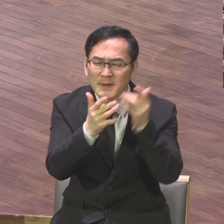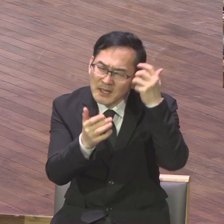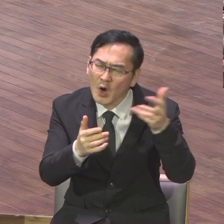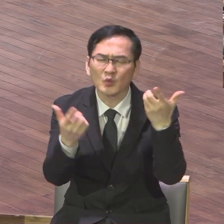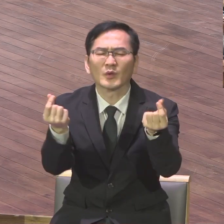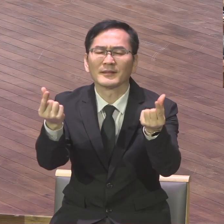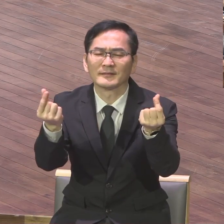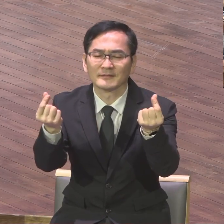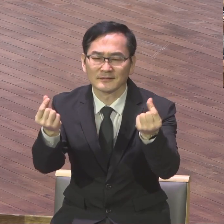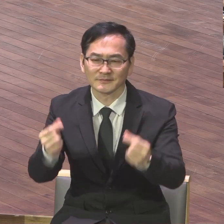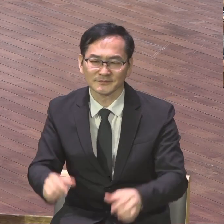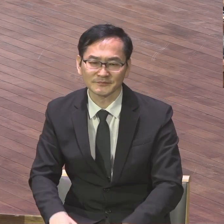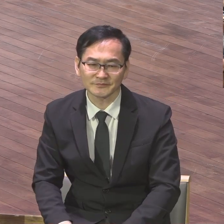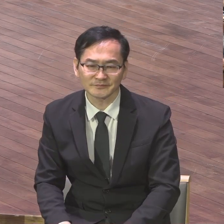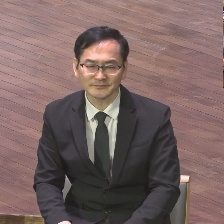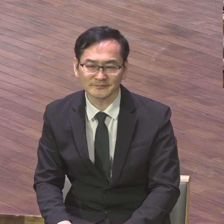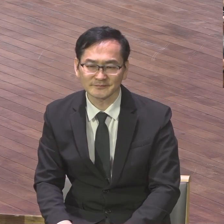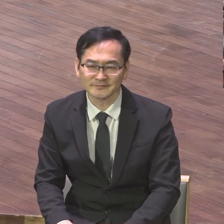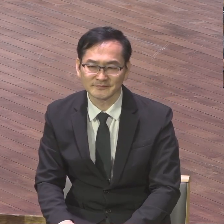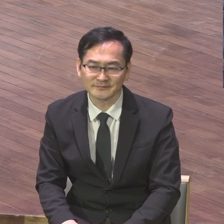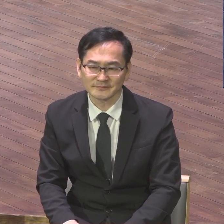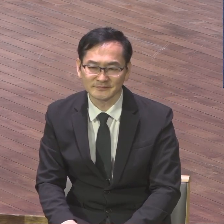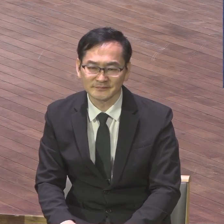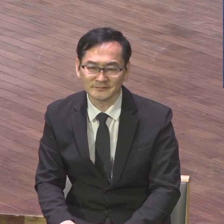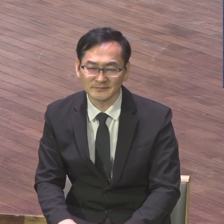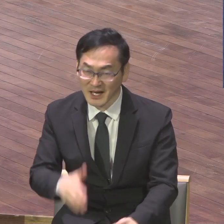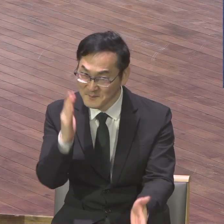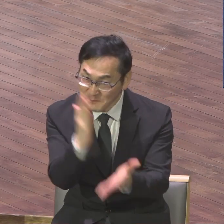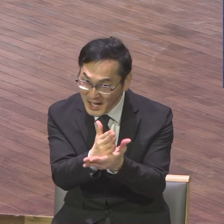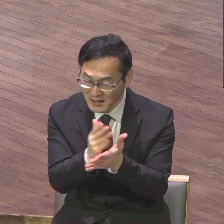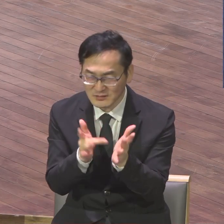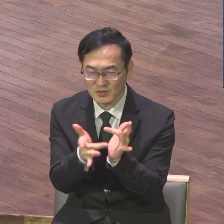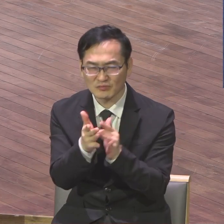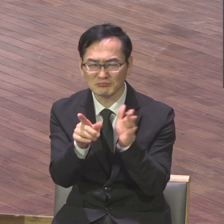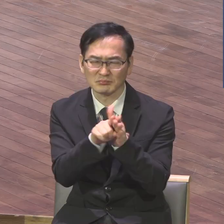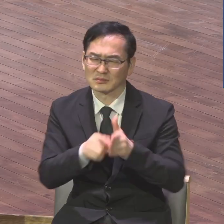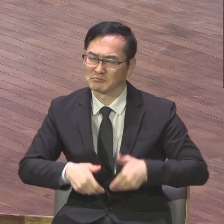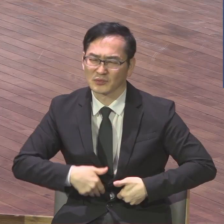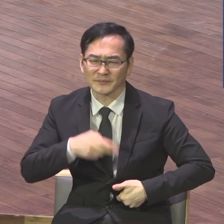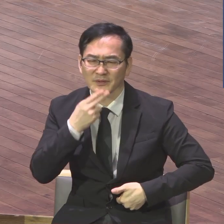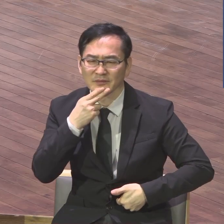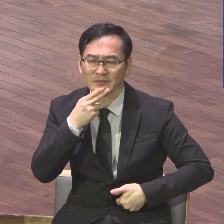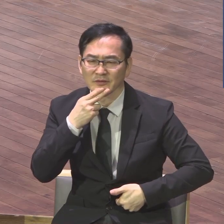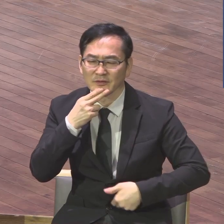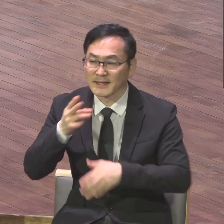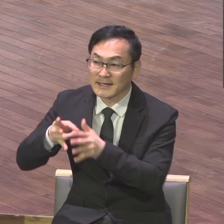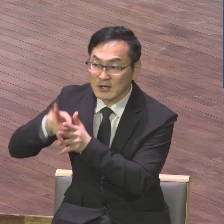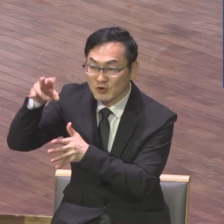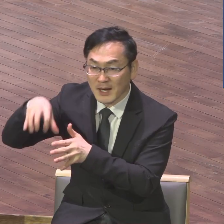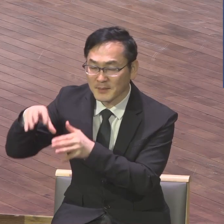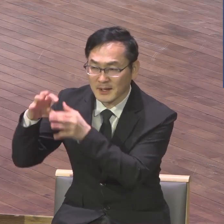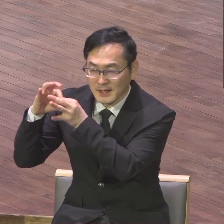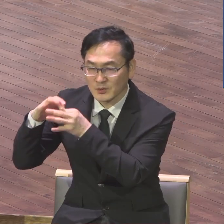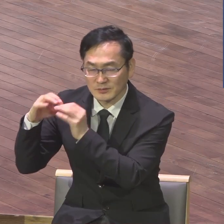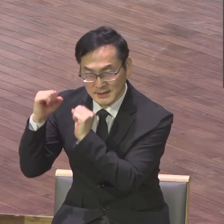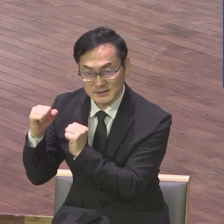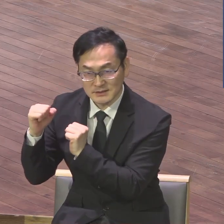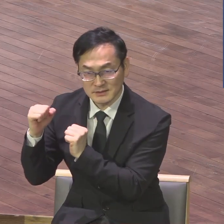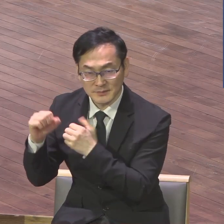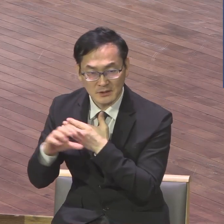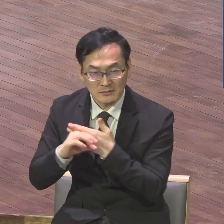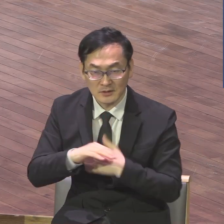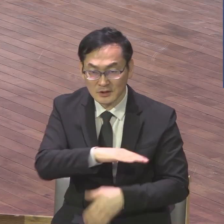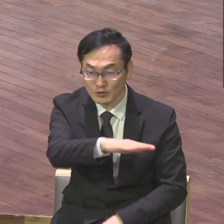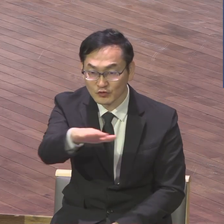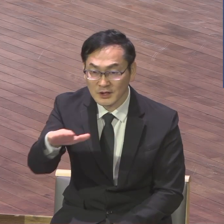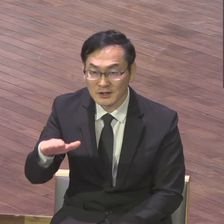예수의 영이 안 오시면 우리 예수 믿을 수가 없어요. 왜냐하면 예수님이 예루살렘에 그대로 계시면 우리 같은